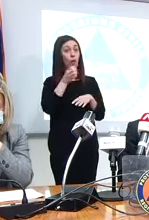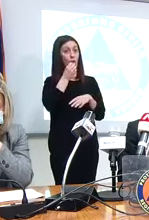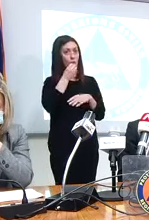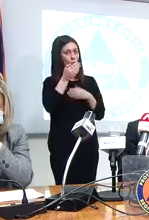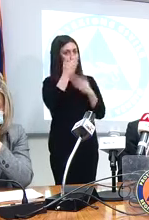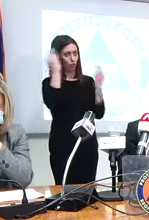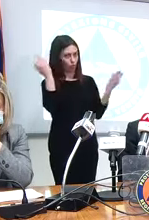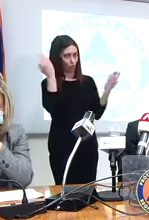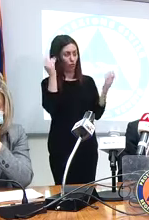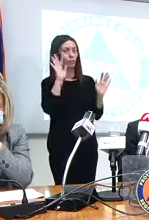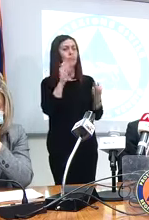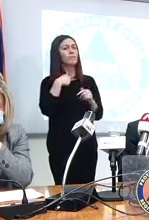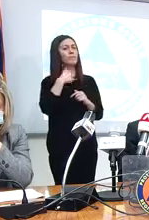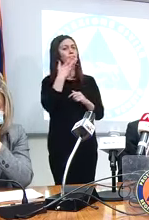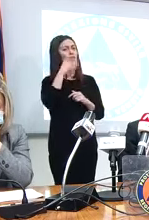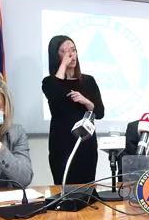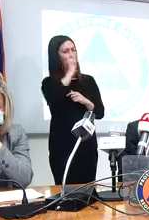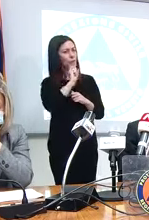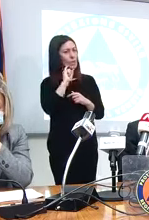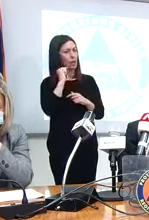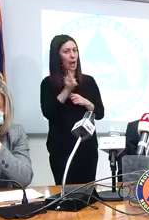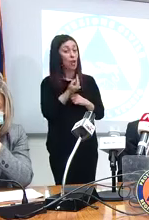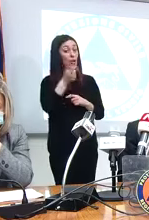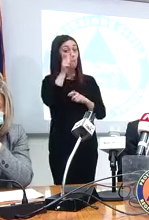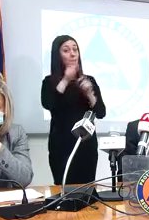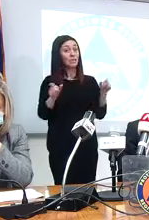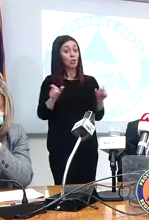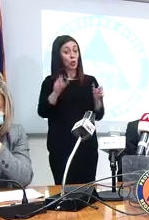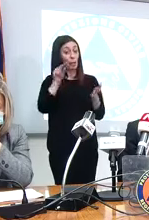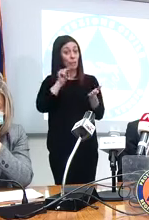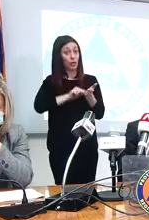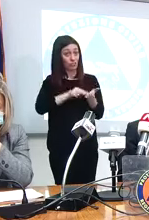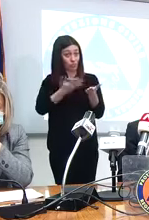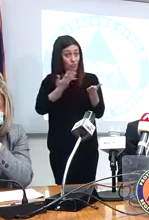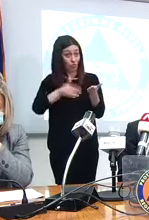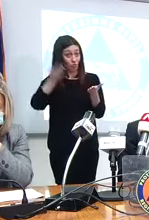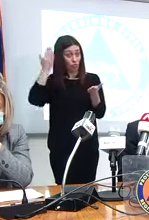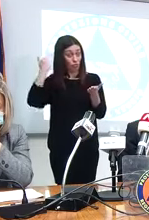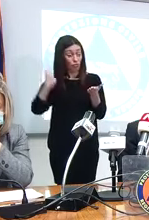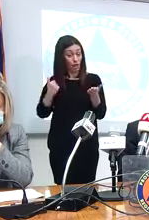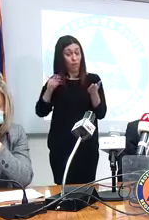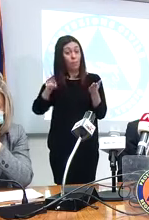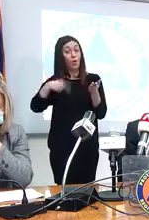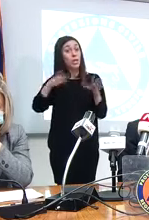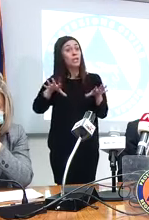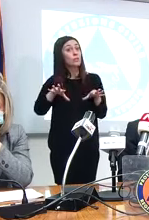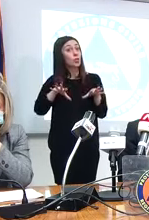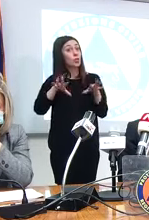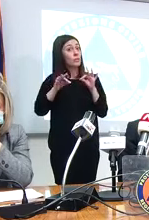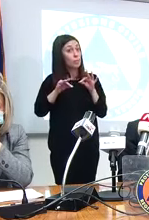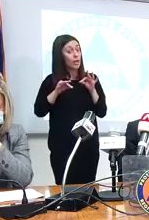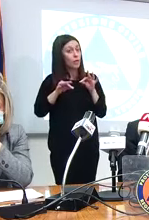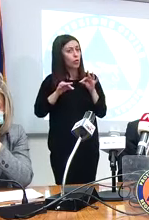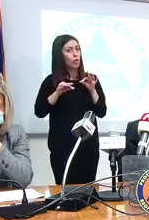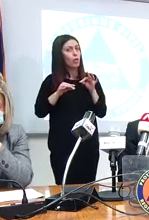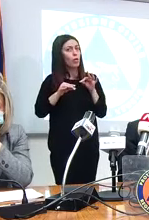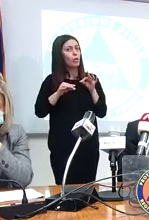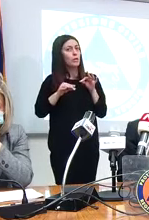per capire, quelli che avevano già fatto la prenotazione saranno richiamati? Perché se non siamo chiari poi si rischia un ulteriore intasamento al